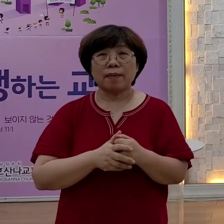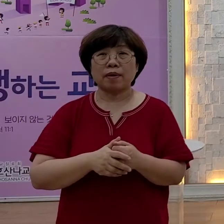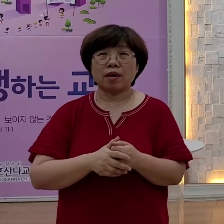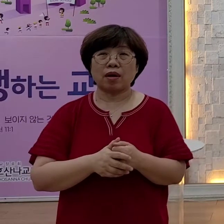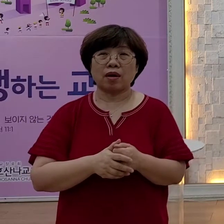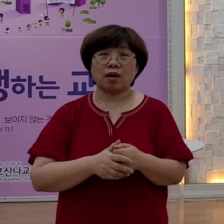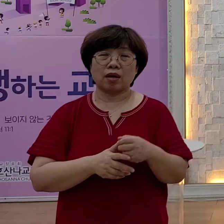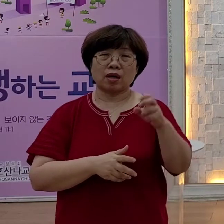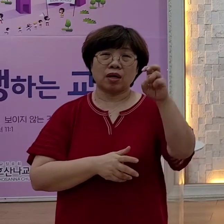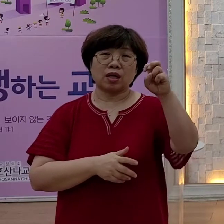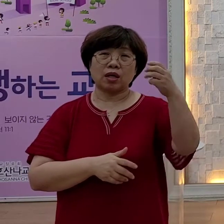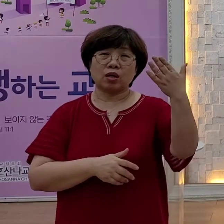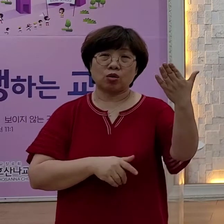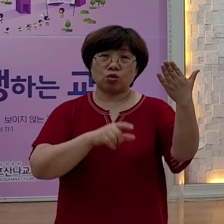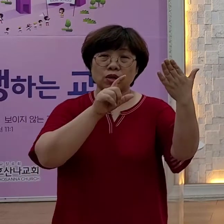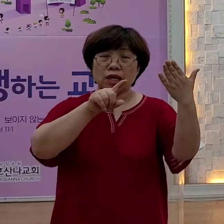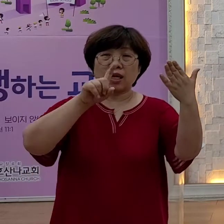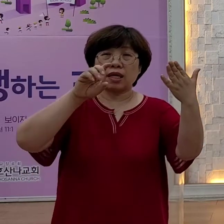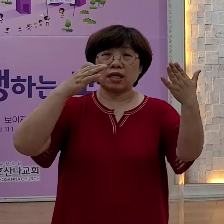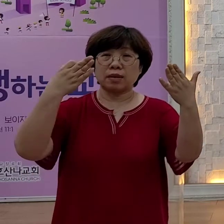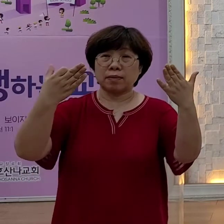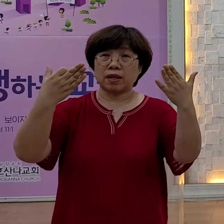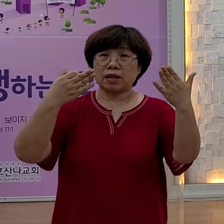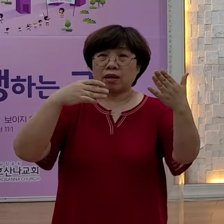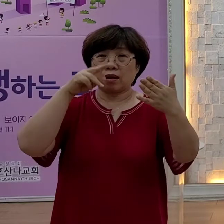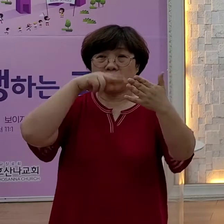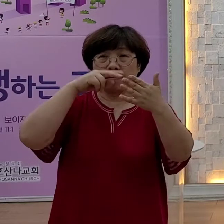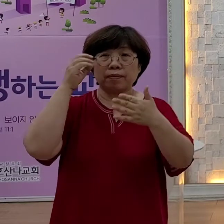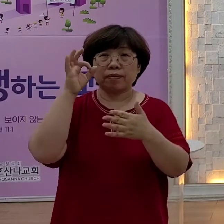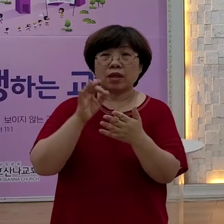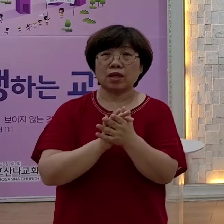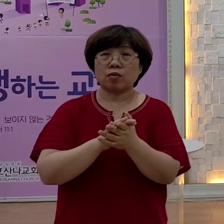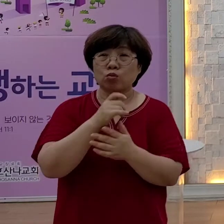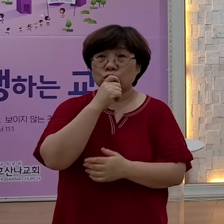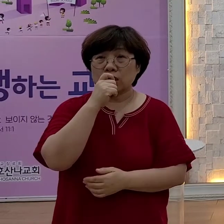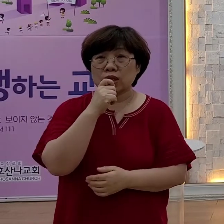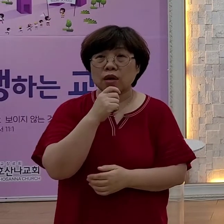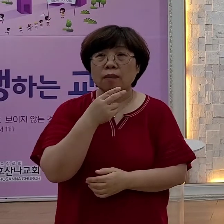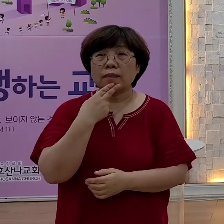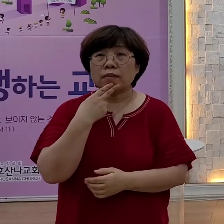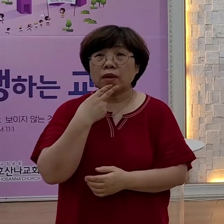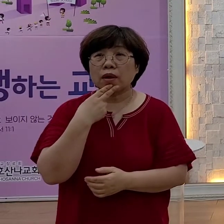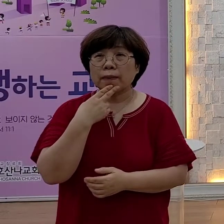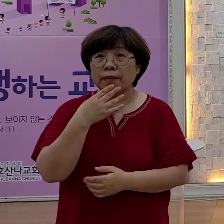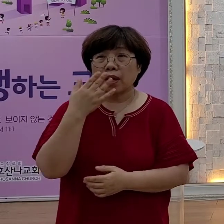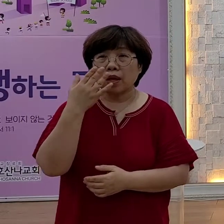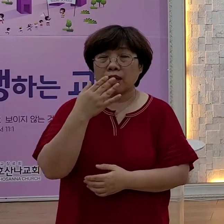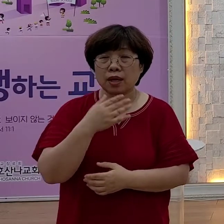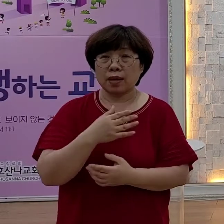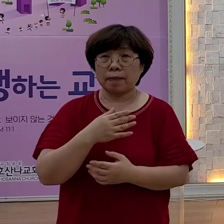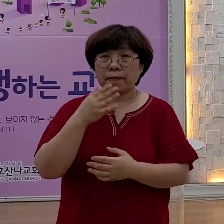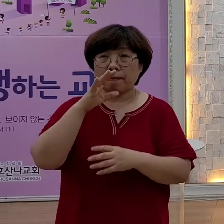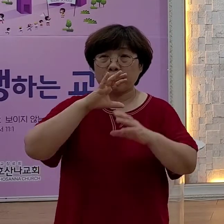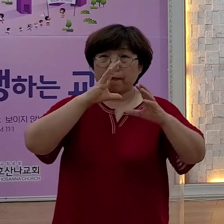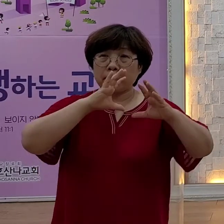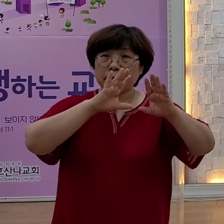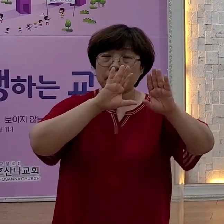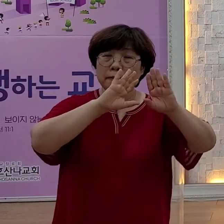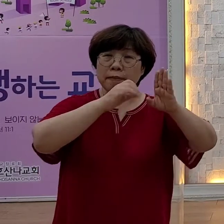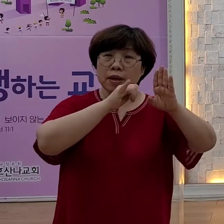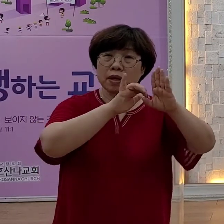적어놨는데, 자, 앞에 한번 읽어볼까요? 시작. 묵시가 없으면 백성이